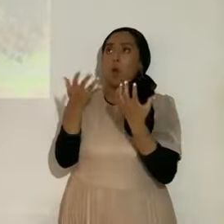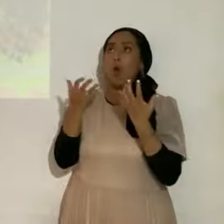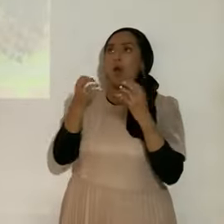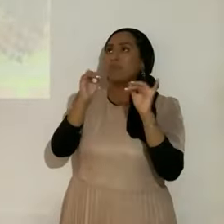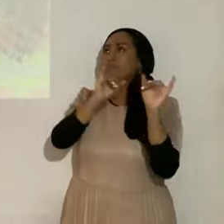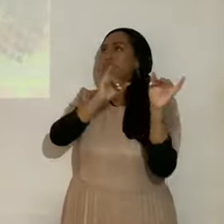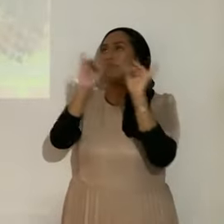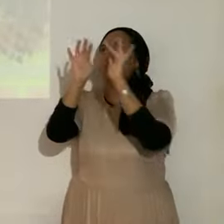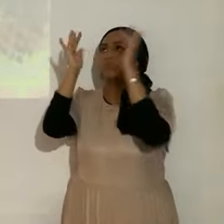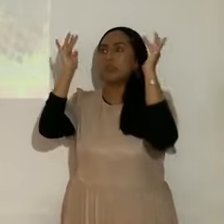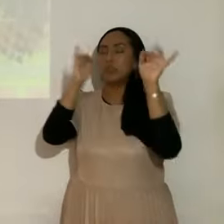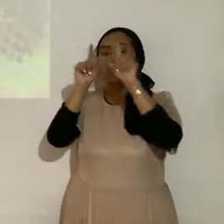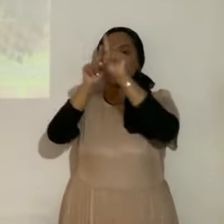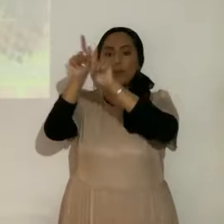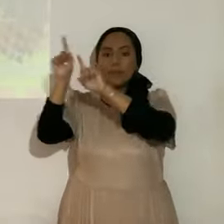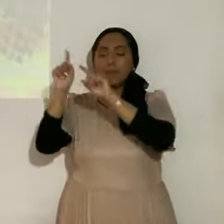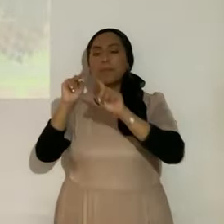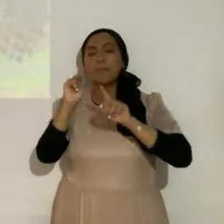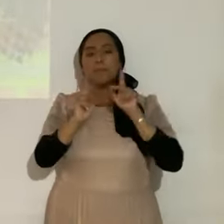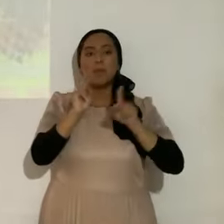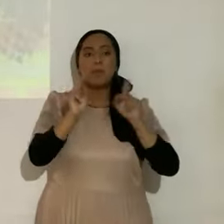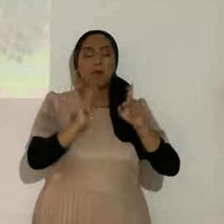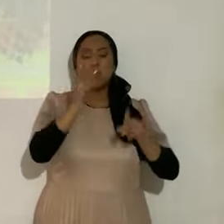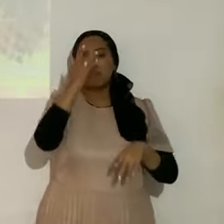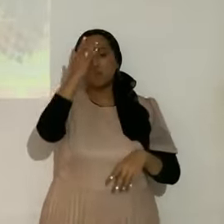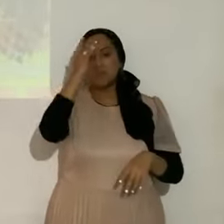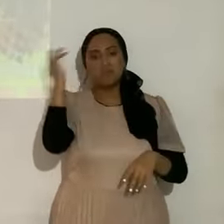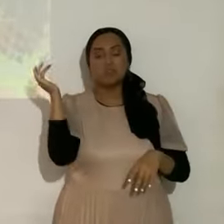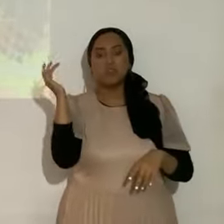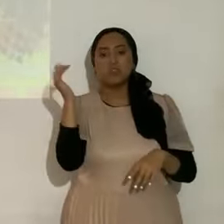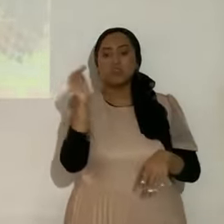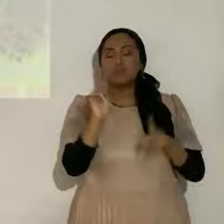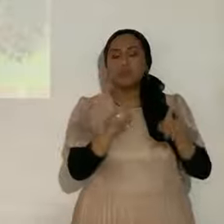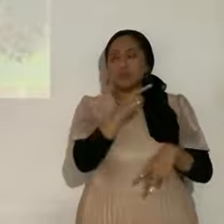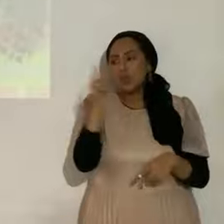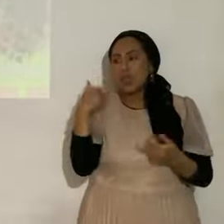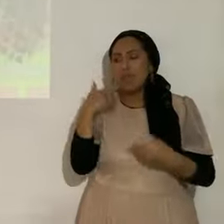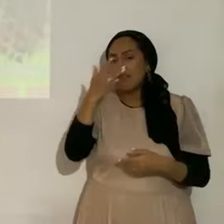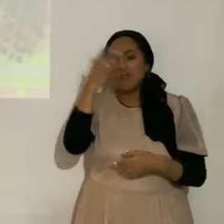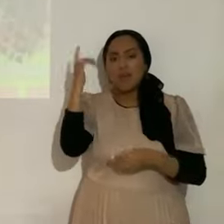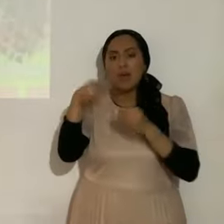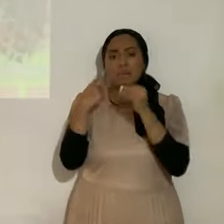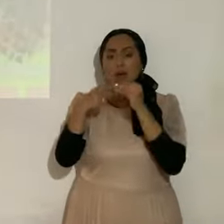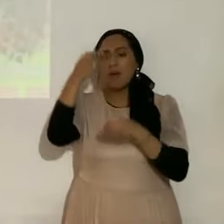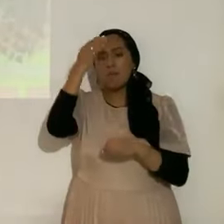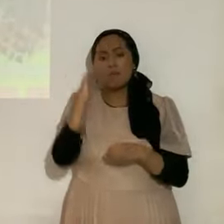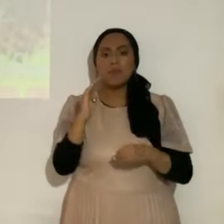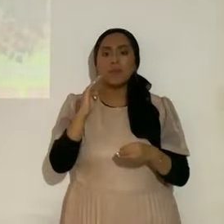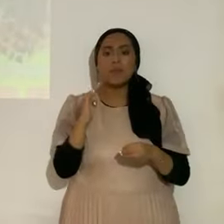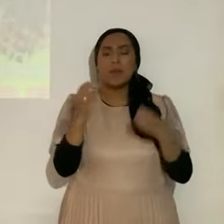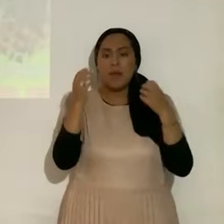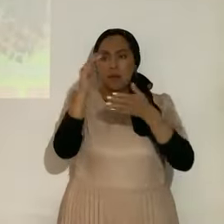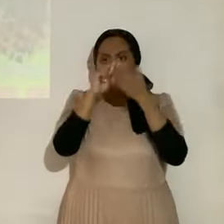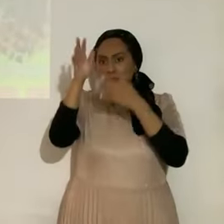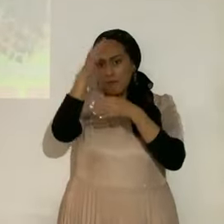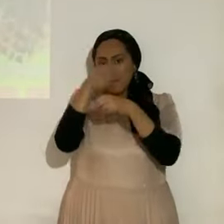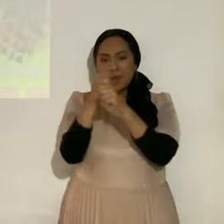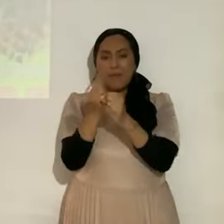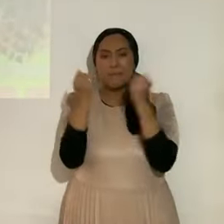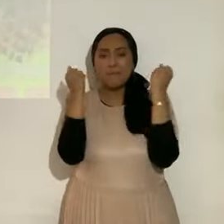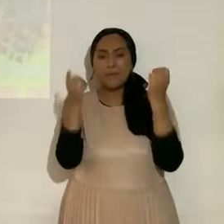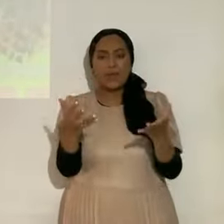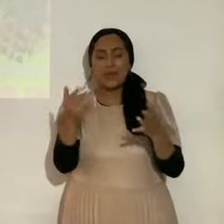Aleluya. La gente se ha olvidado de lo que Elohim ha creado. La gente se ha olvidado de muchas cosas que el Eterno creó para sus hijos,